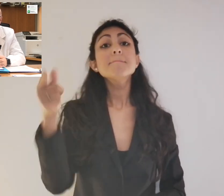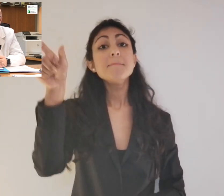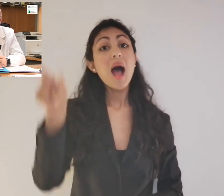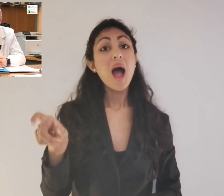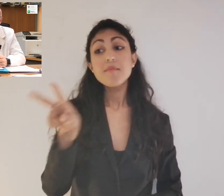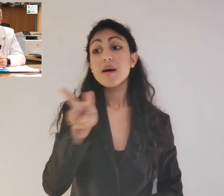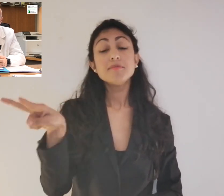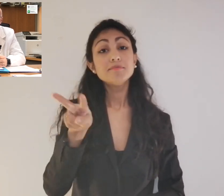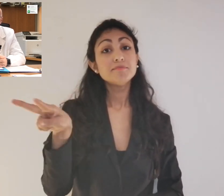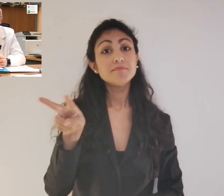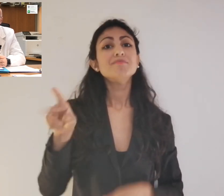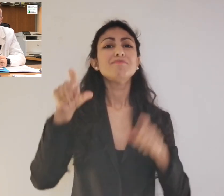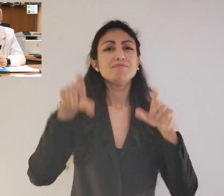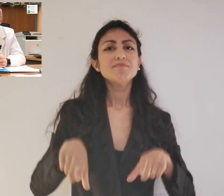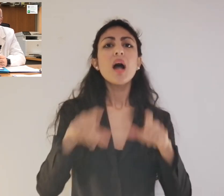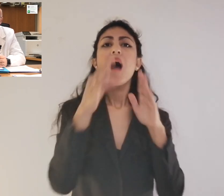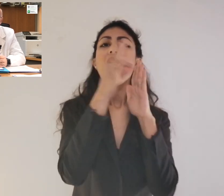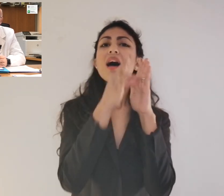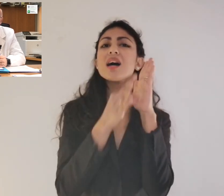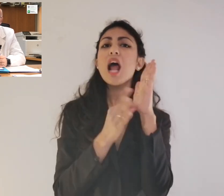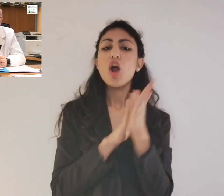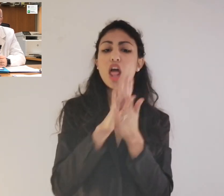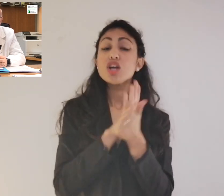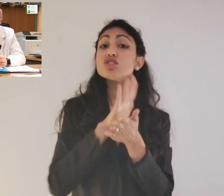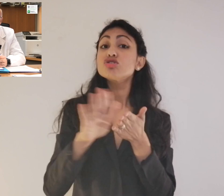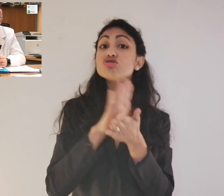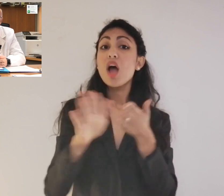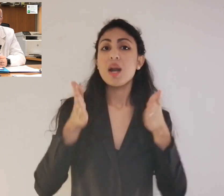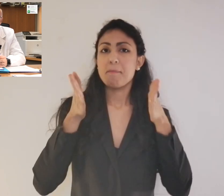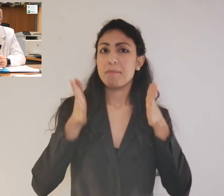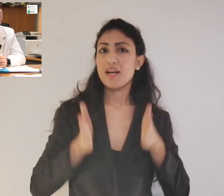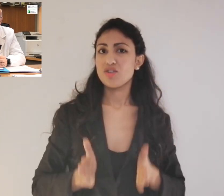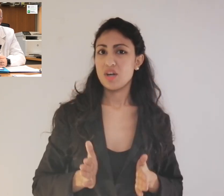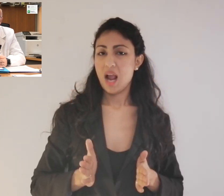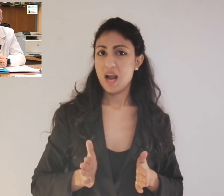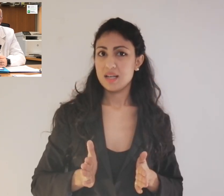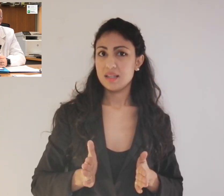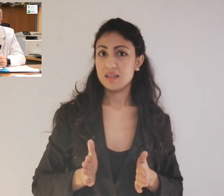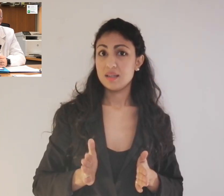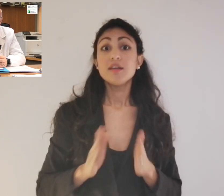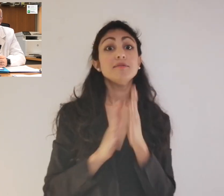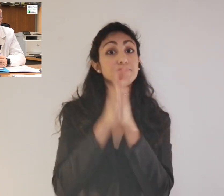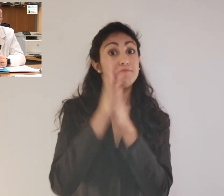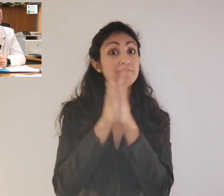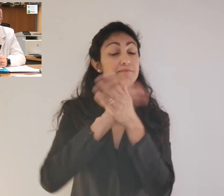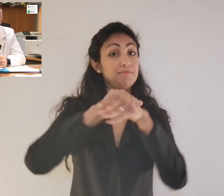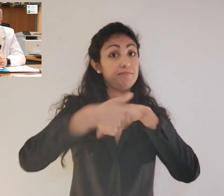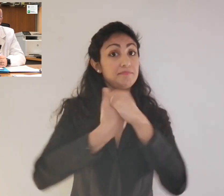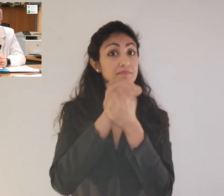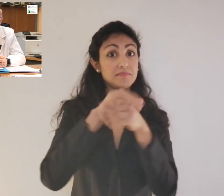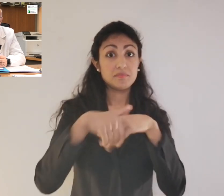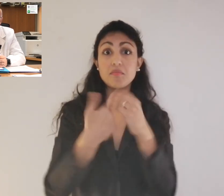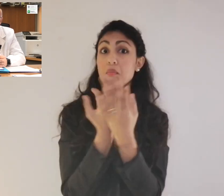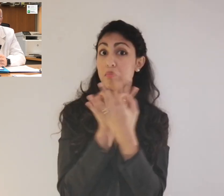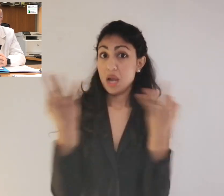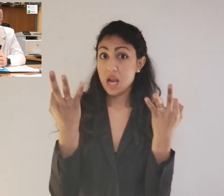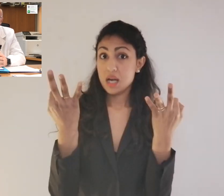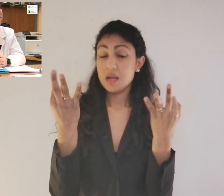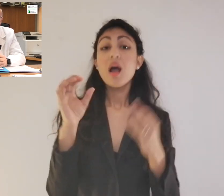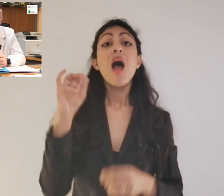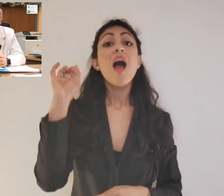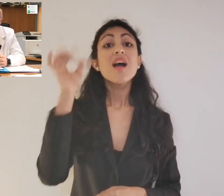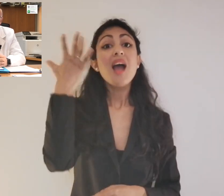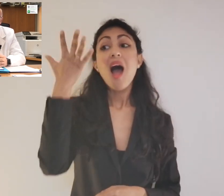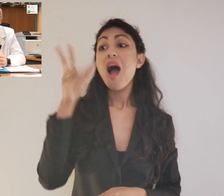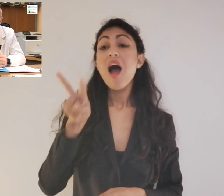igieniche personali, il corretto lavaggio delle mani del papà e della mamma ed evitare il